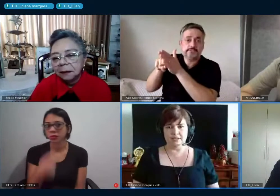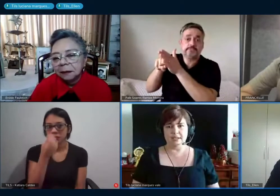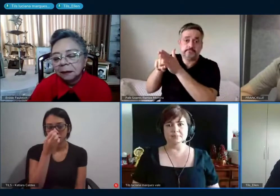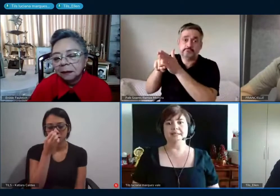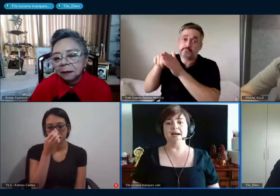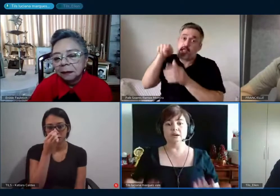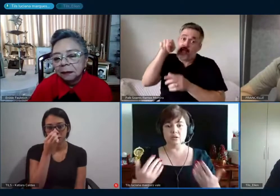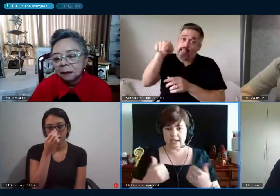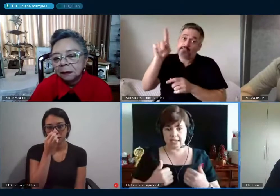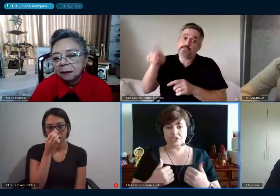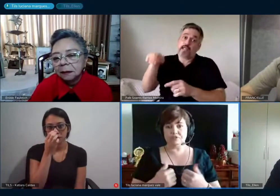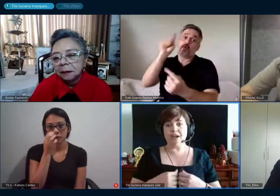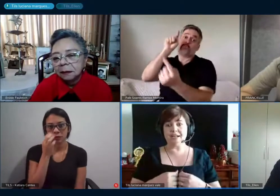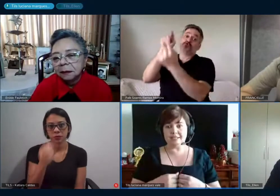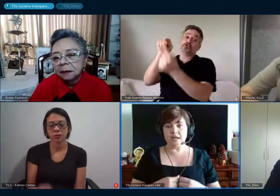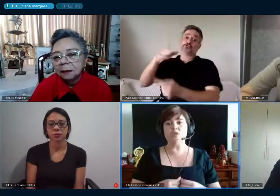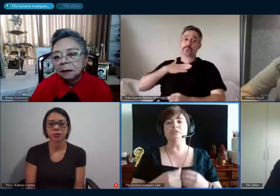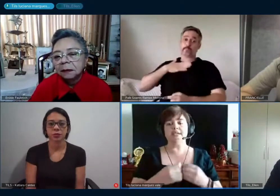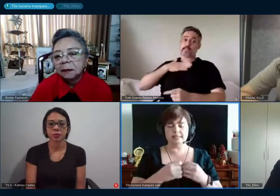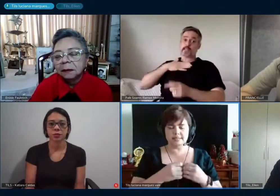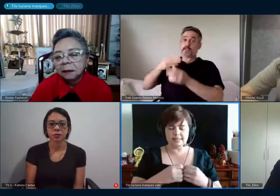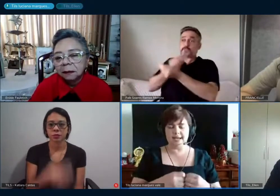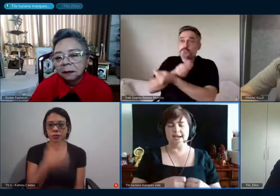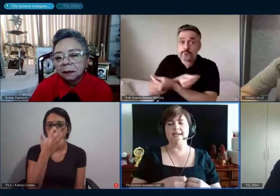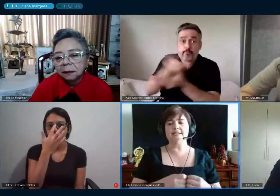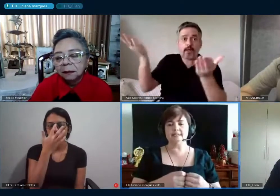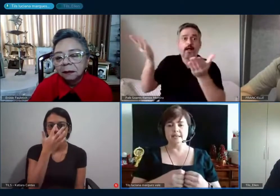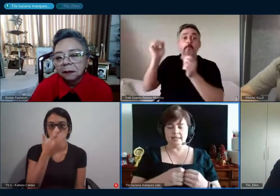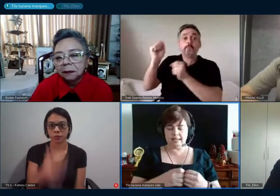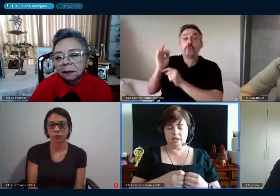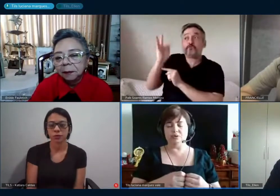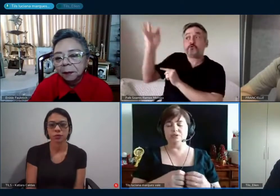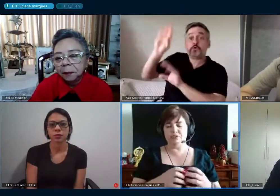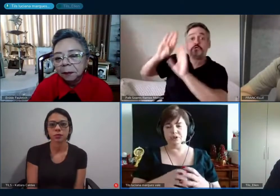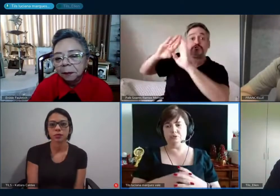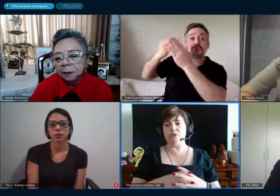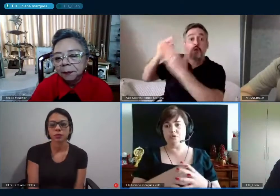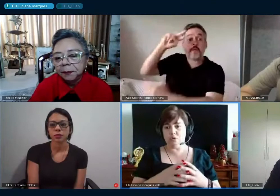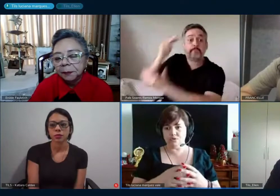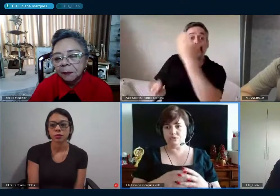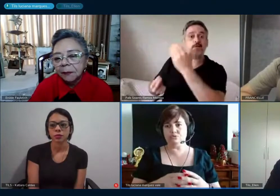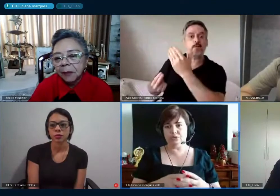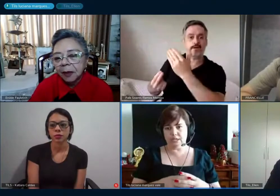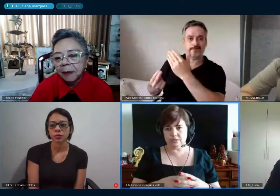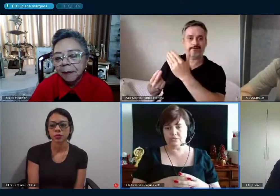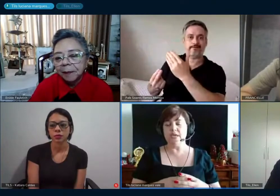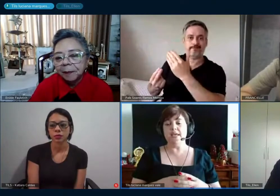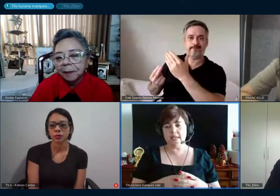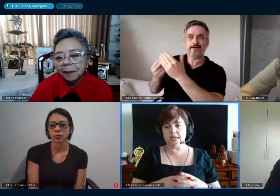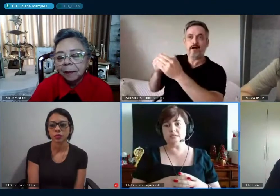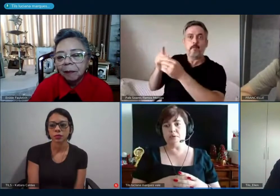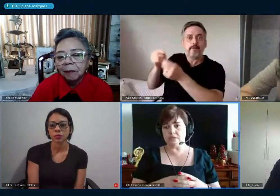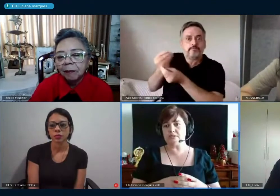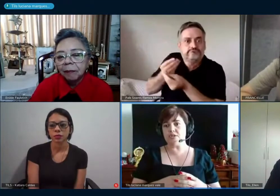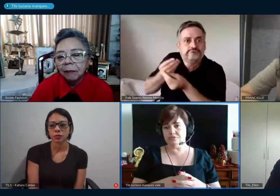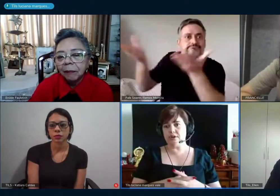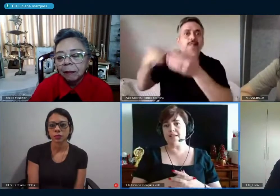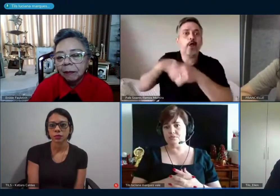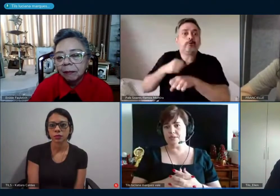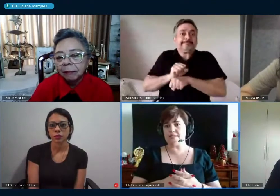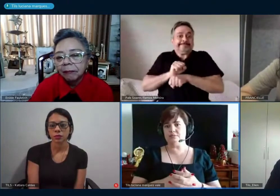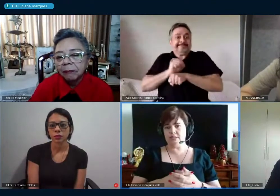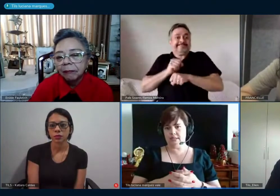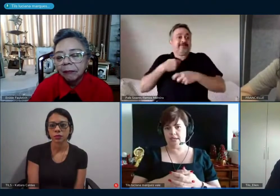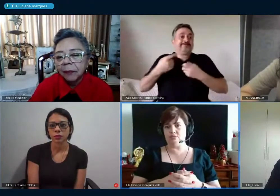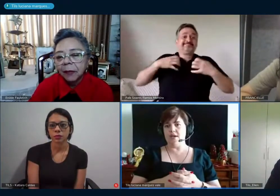publicidade, para dar divulgação desses sinais, termo que foram construídos e que eles possam ser